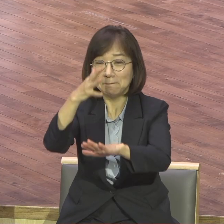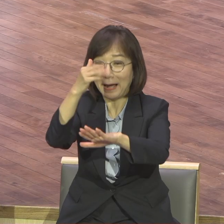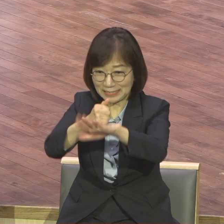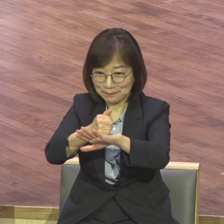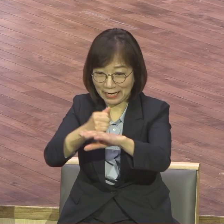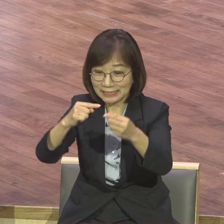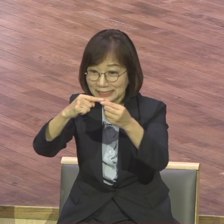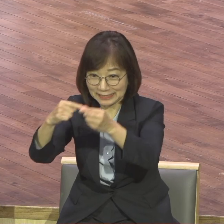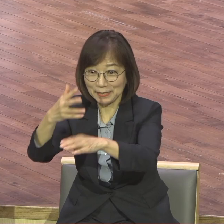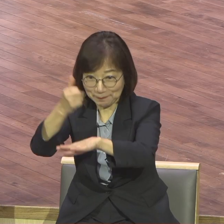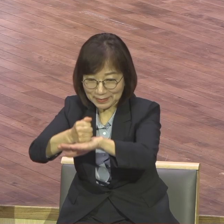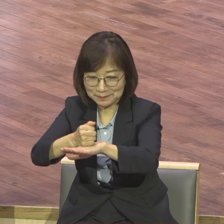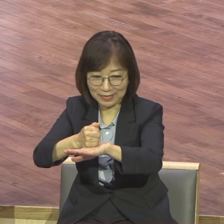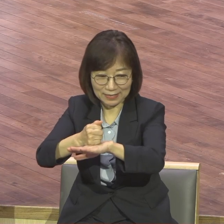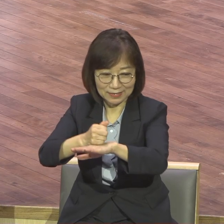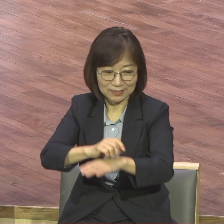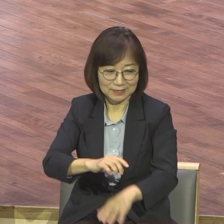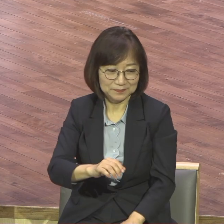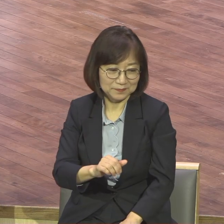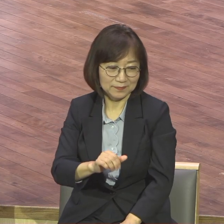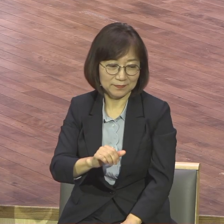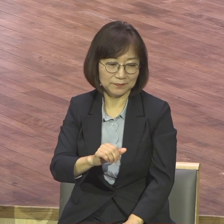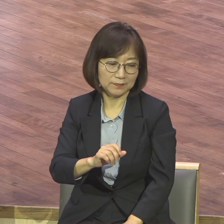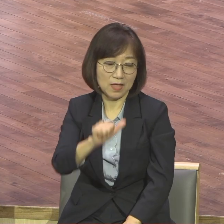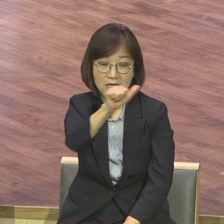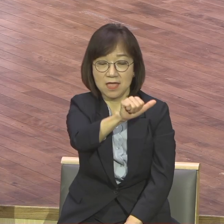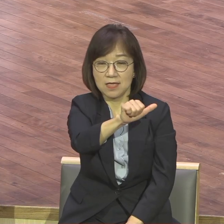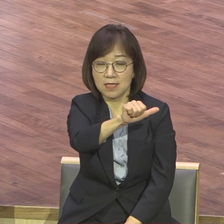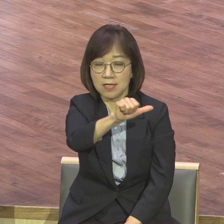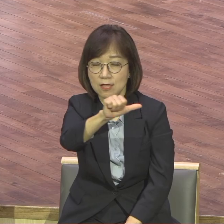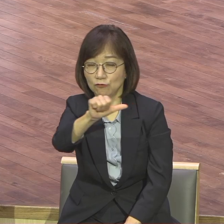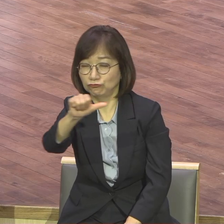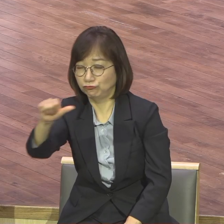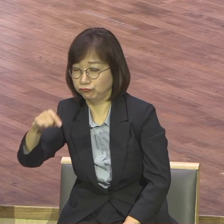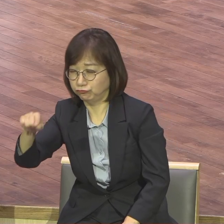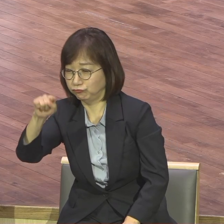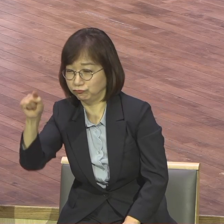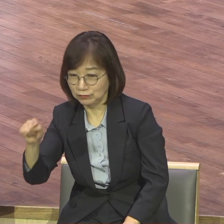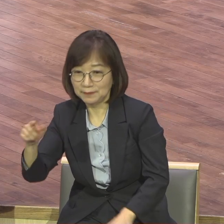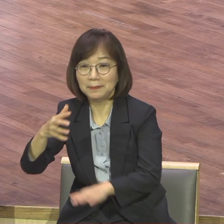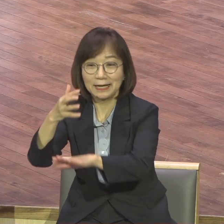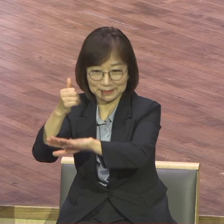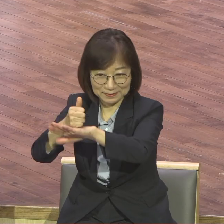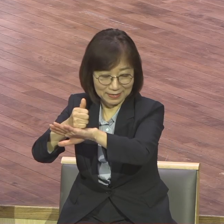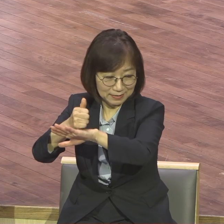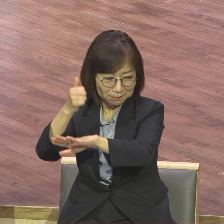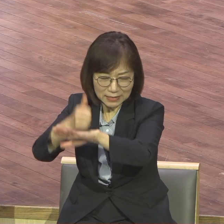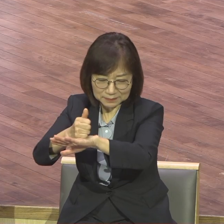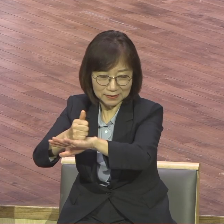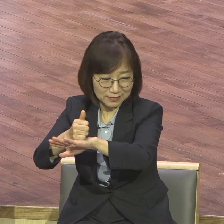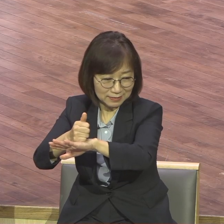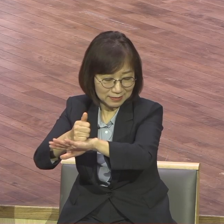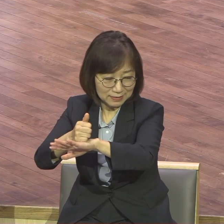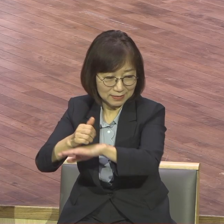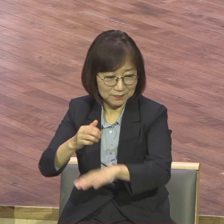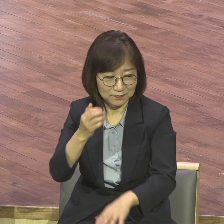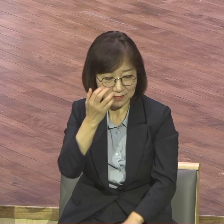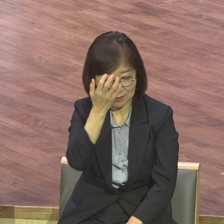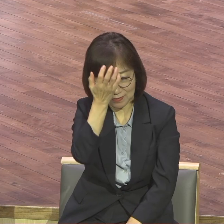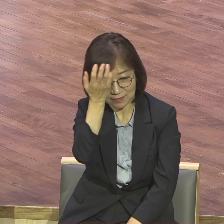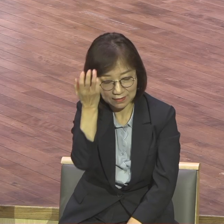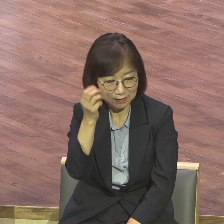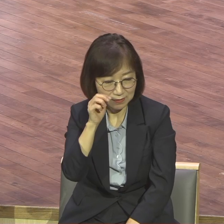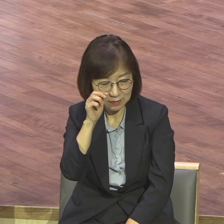A가 알파거든요. A가 알파에서 나온 거라고. 그리고 오메가 마지막. 여기서 유래된 말인데